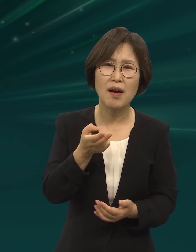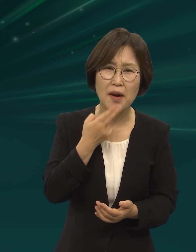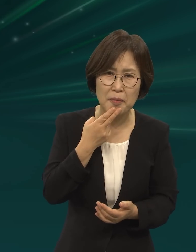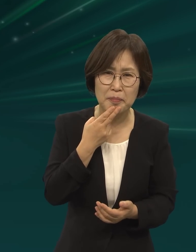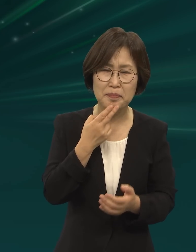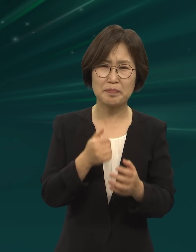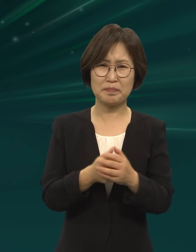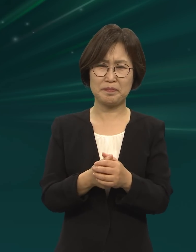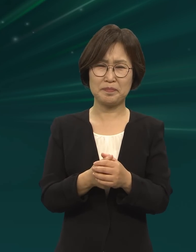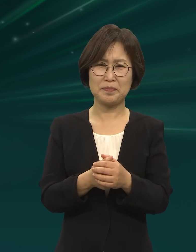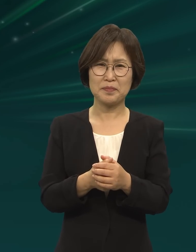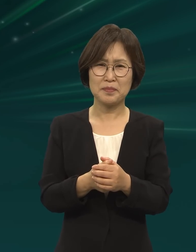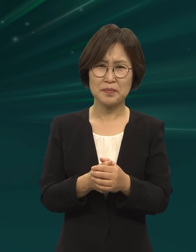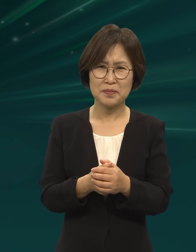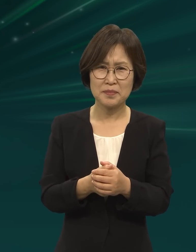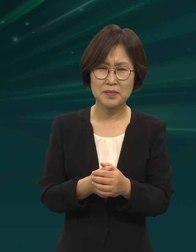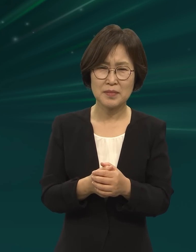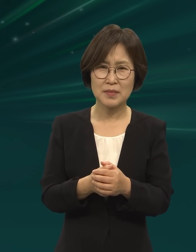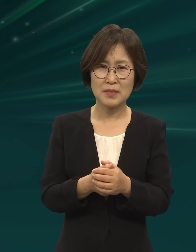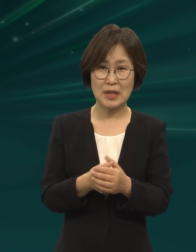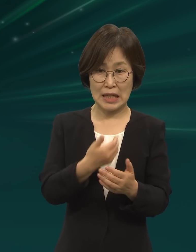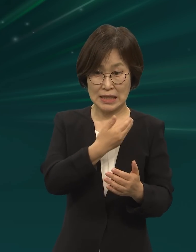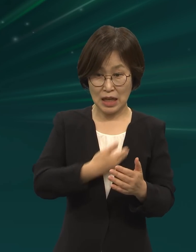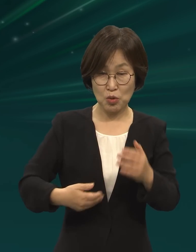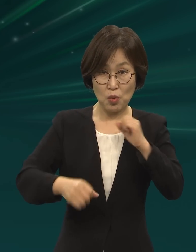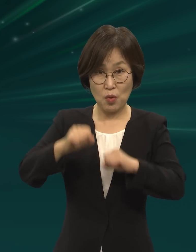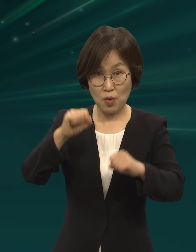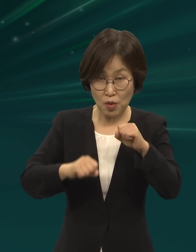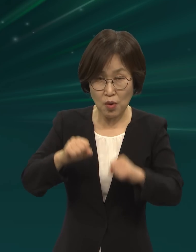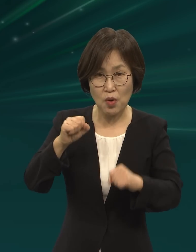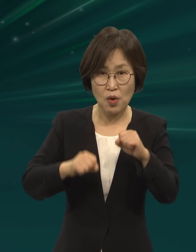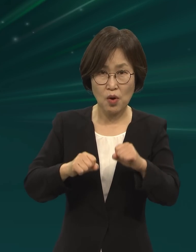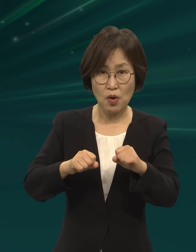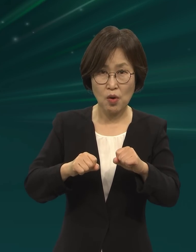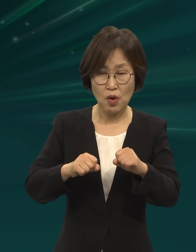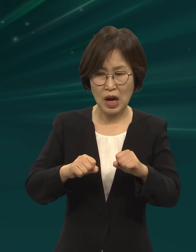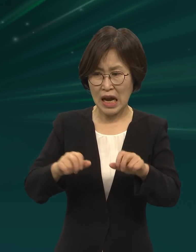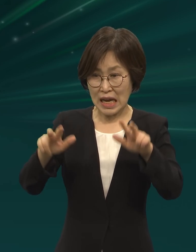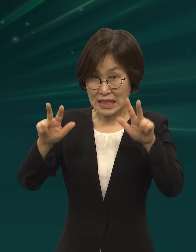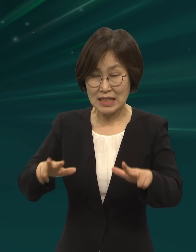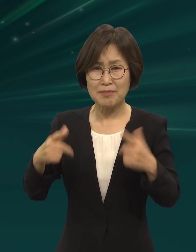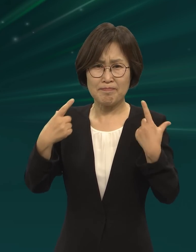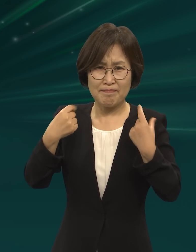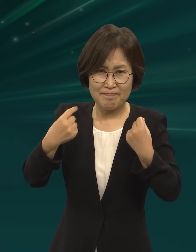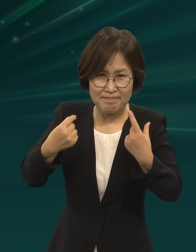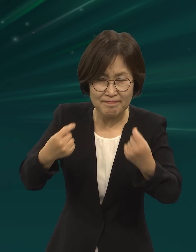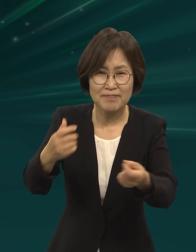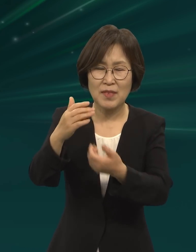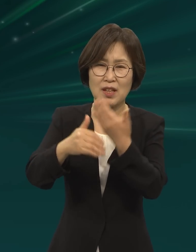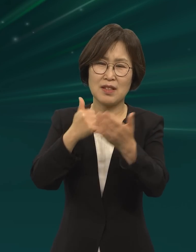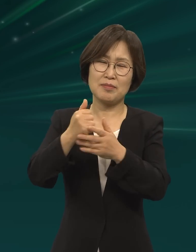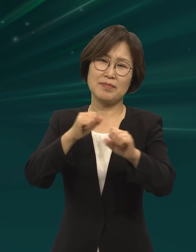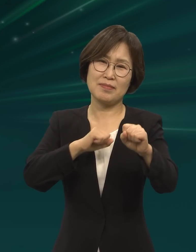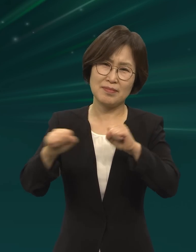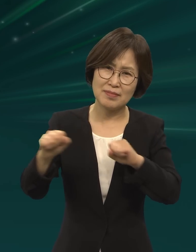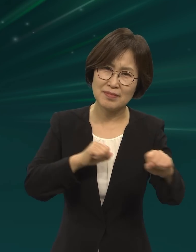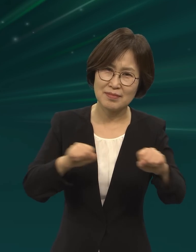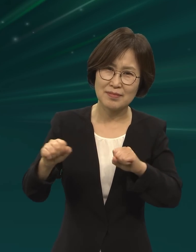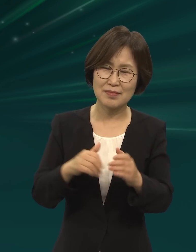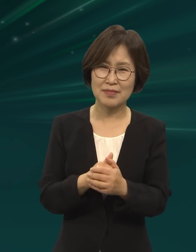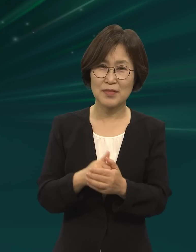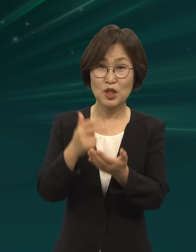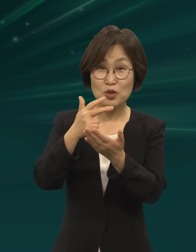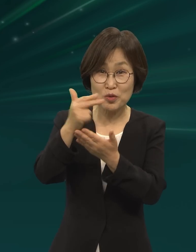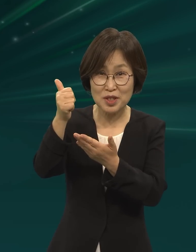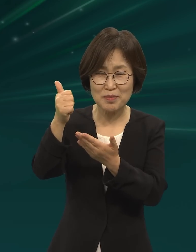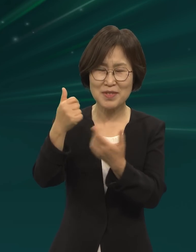초대교회 역사나 그 사도들의 역사나 지금의 역사는 똑같습니다. 왜냐하면 우리 주님이